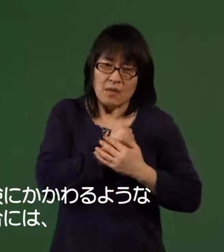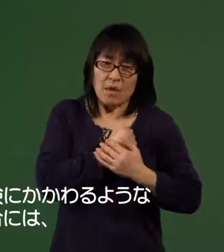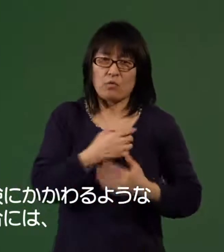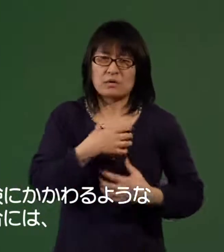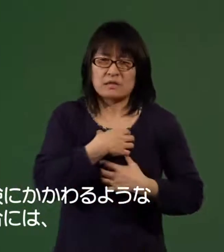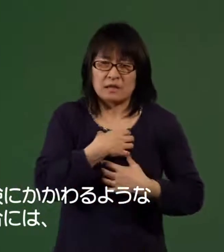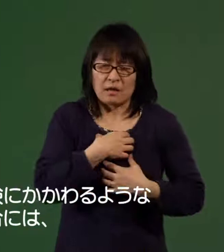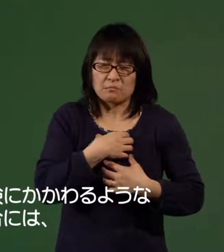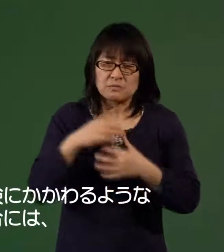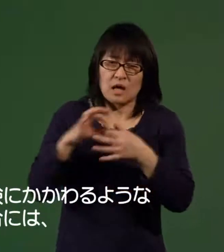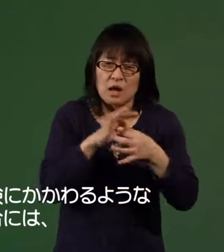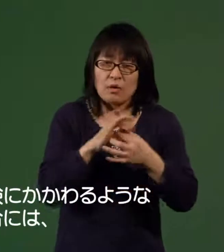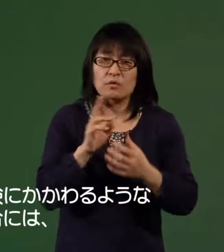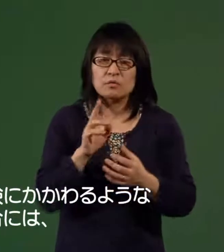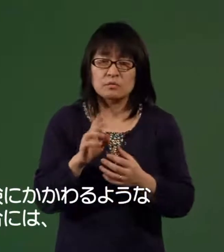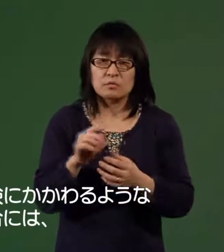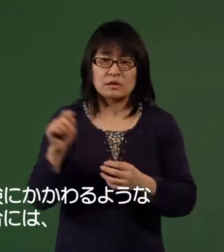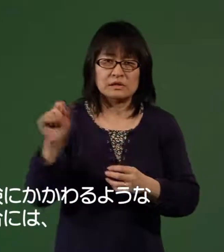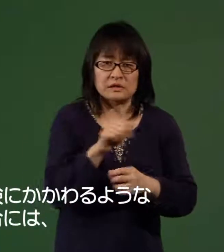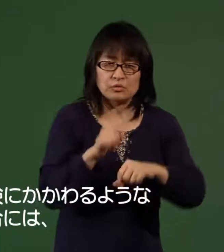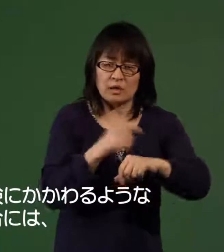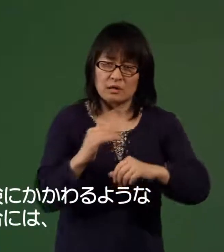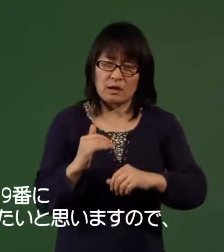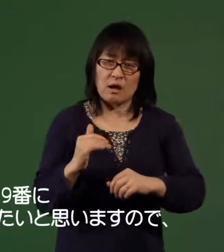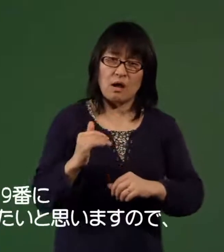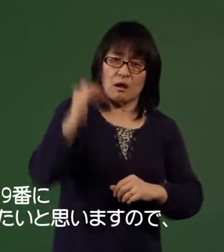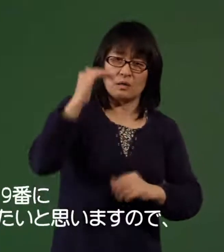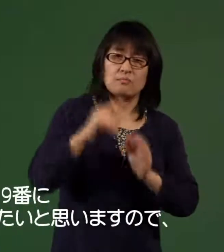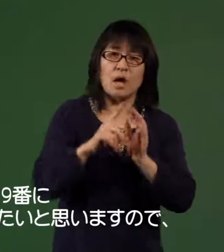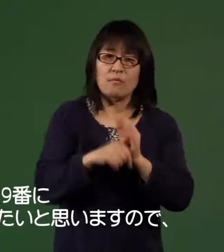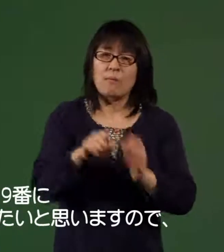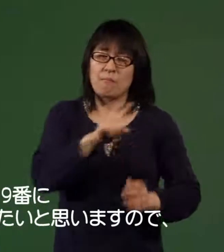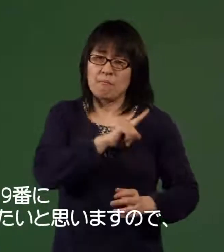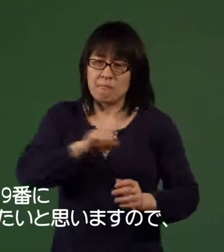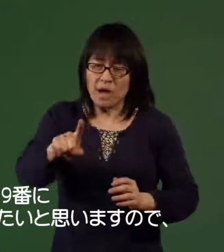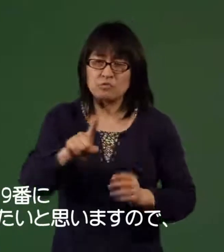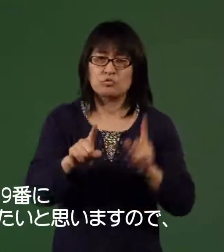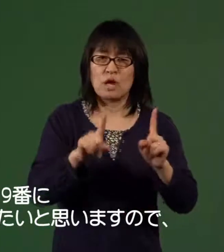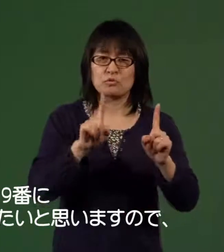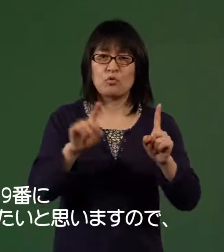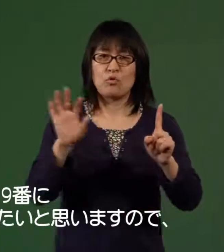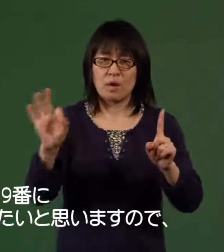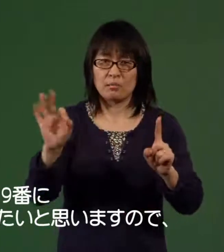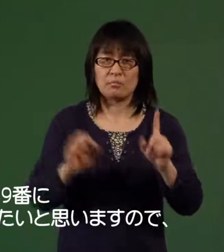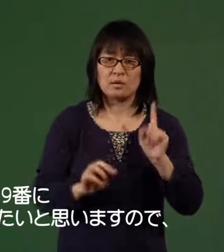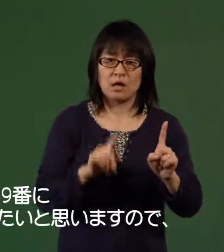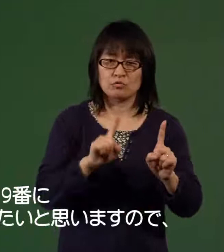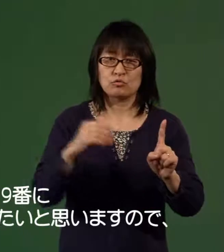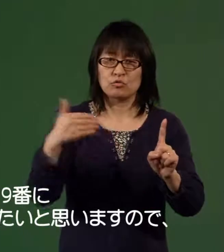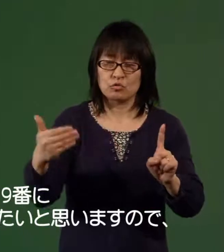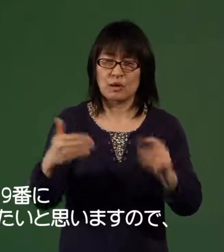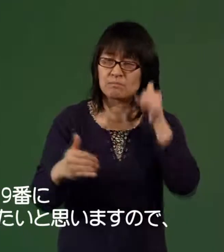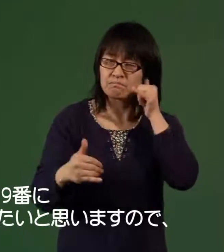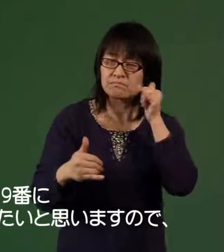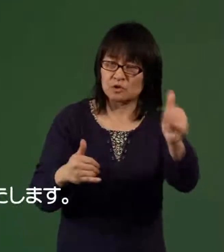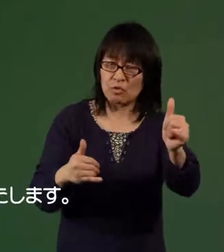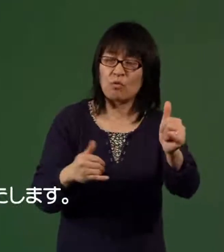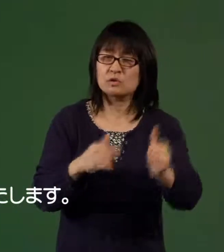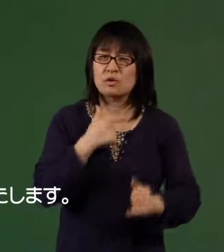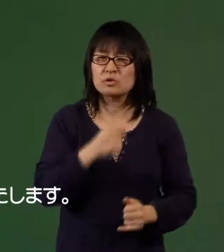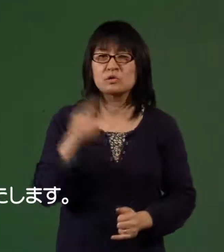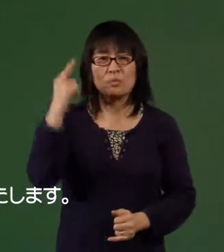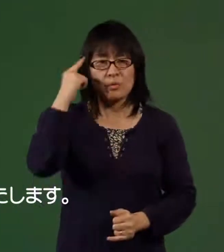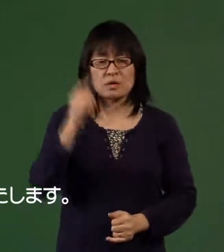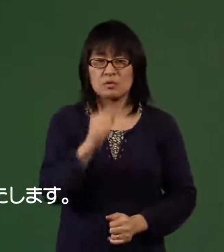関わるような緊急性が高い場合にはまずは100十番や119番に通報していただきたいと思いますので